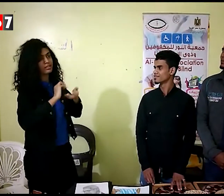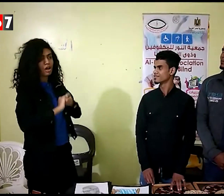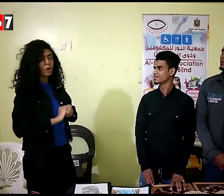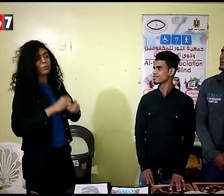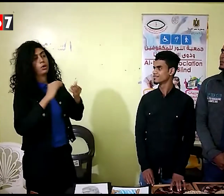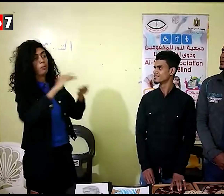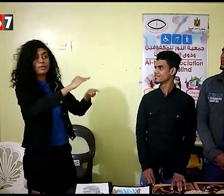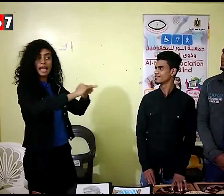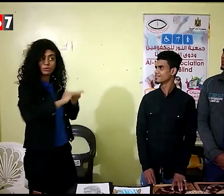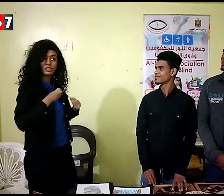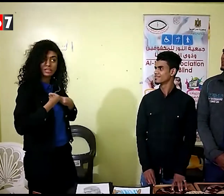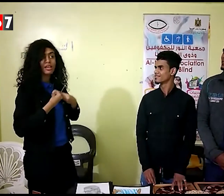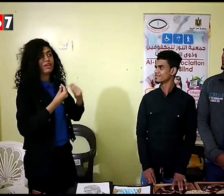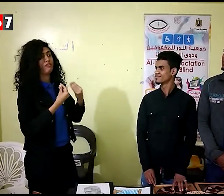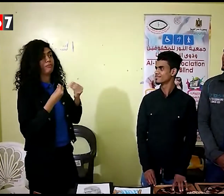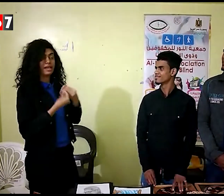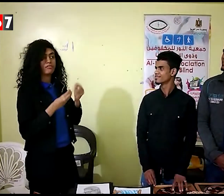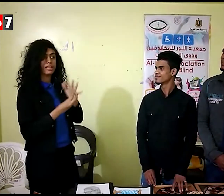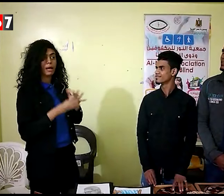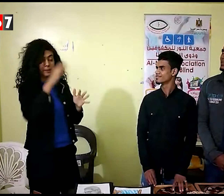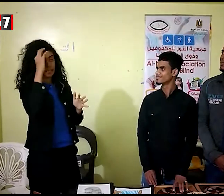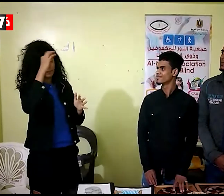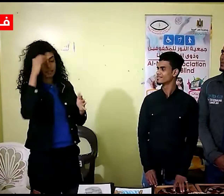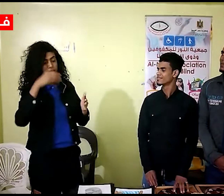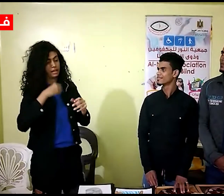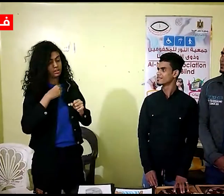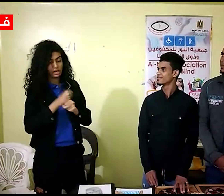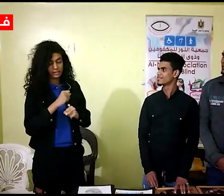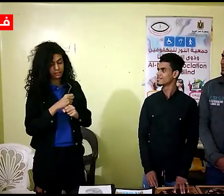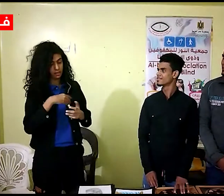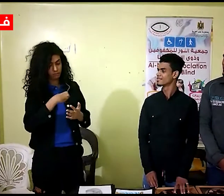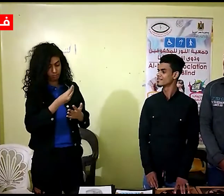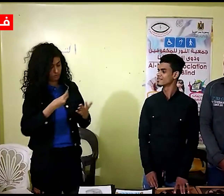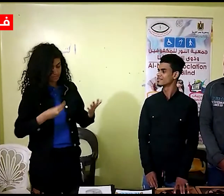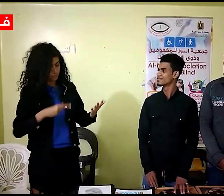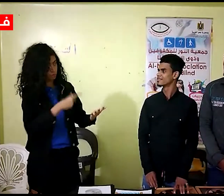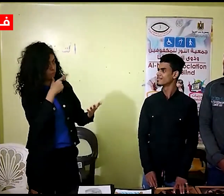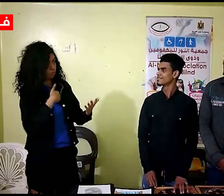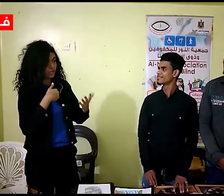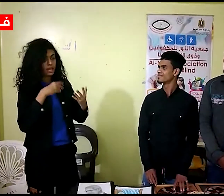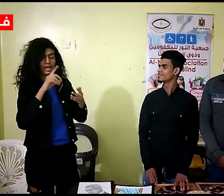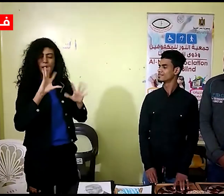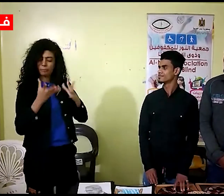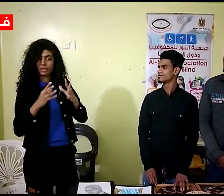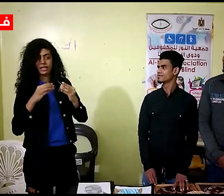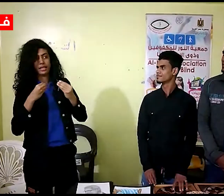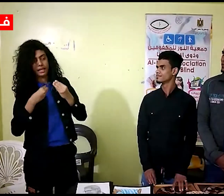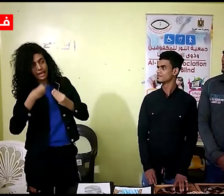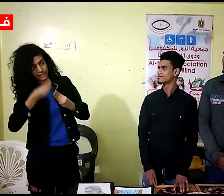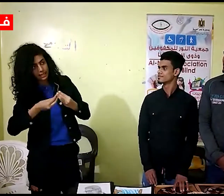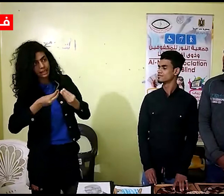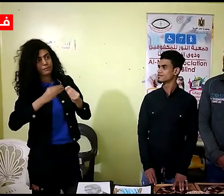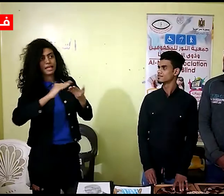هم اصحابي يعني، اصحابي جدا وبيساعدوني، وكمان هم شالوا حاجز الخوف اللي ما بيننا، هم اللي ادوني فرصه ان انا ابقى